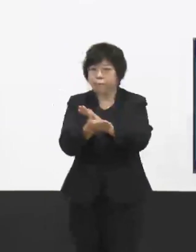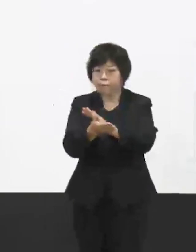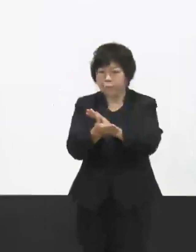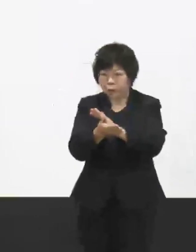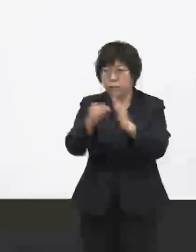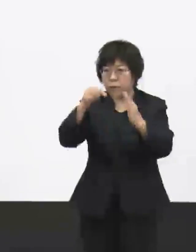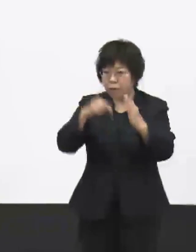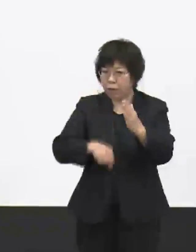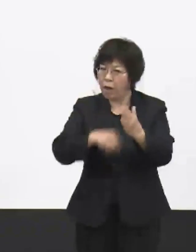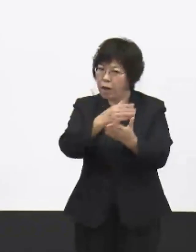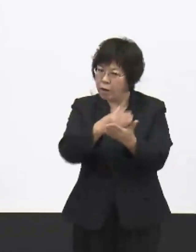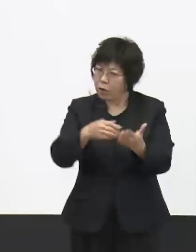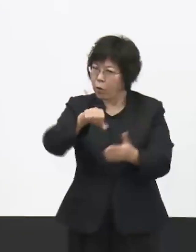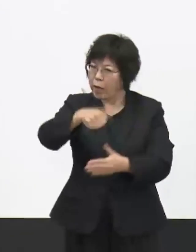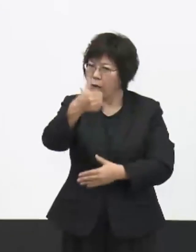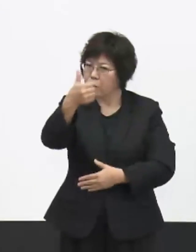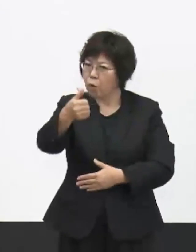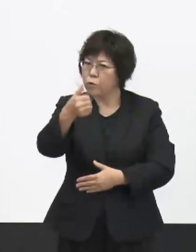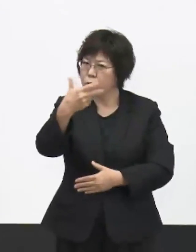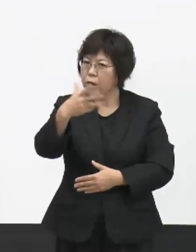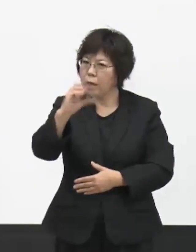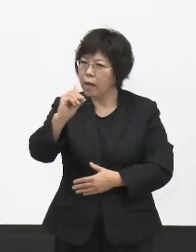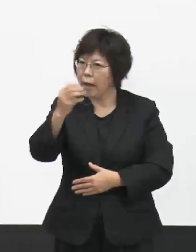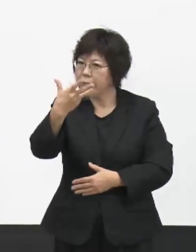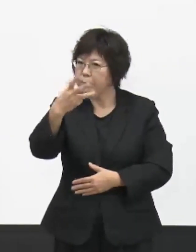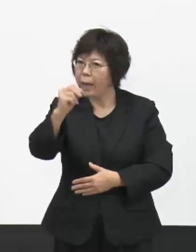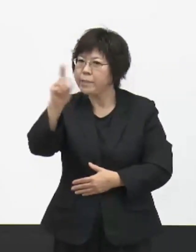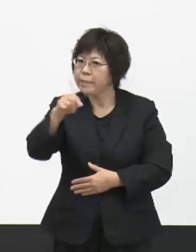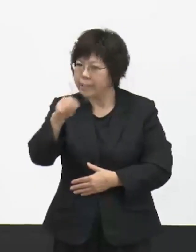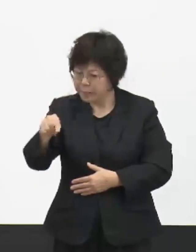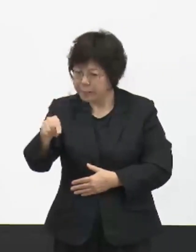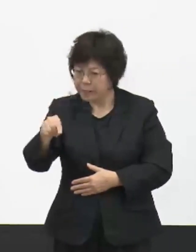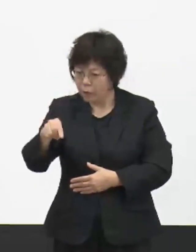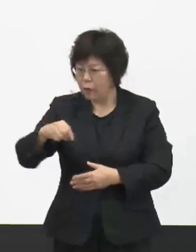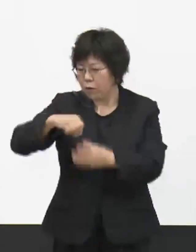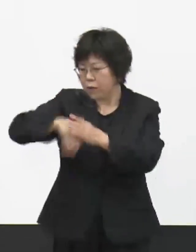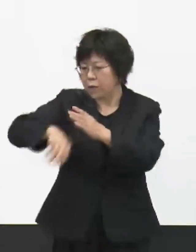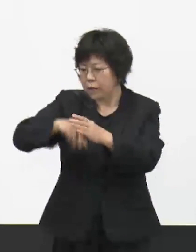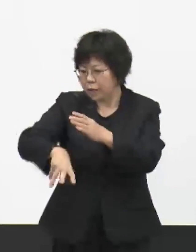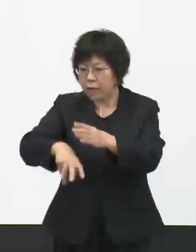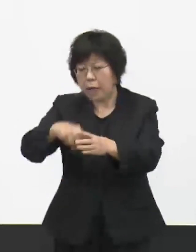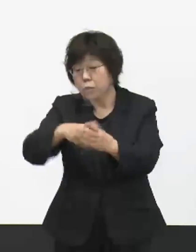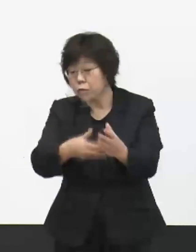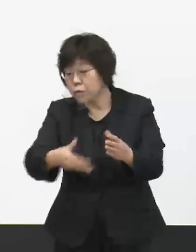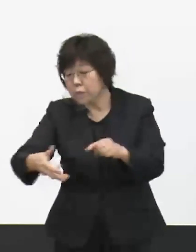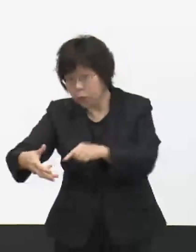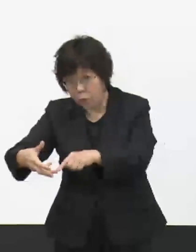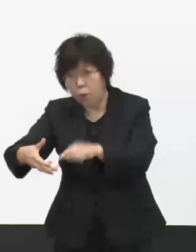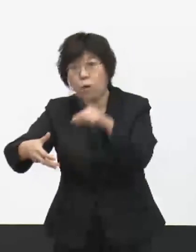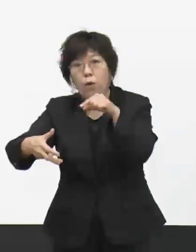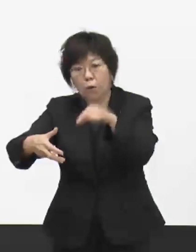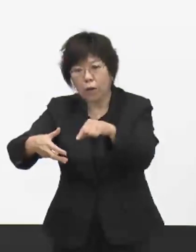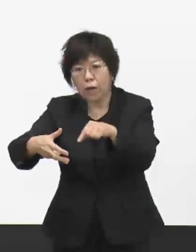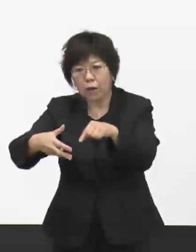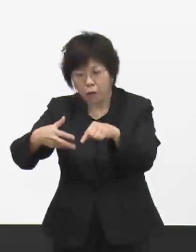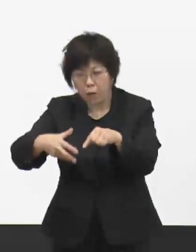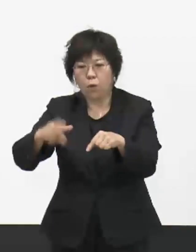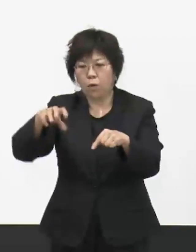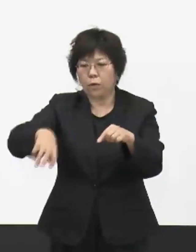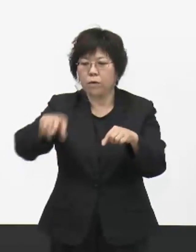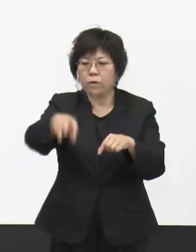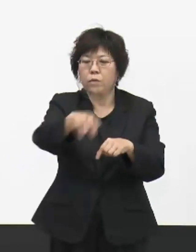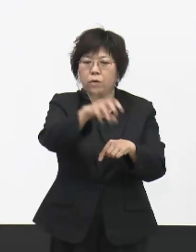558万人分の下水を8流域9水循環センターで毎